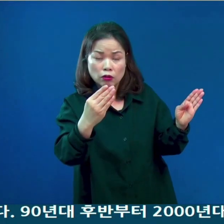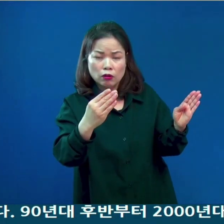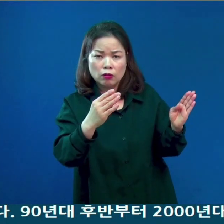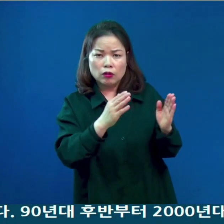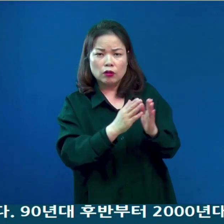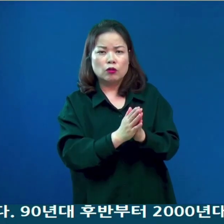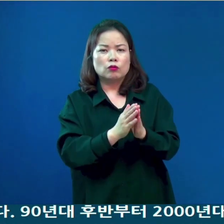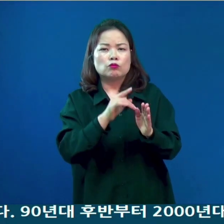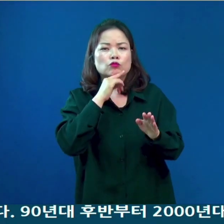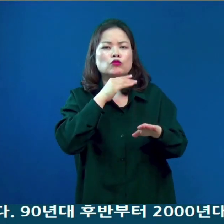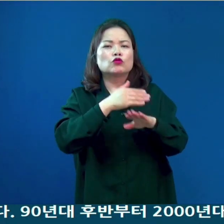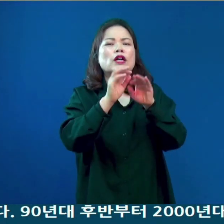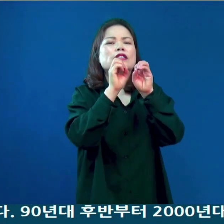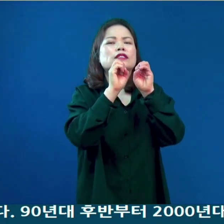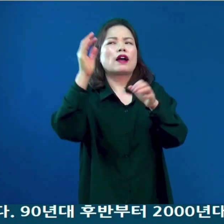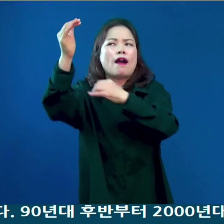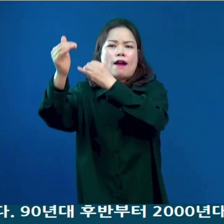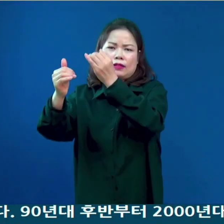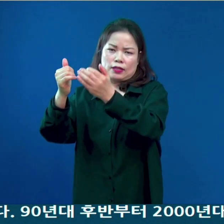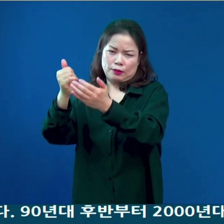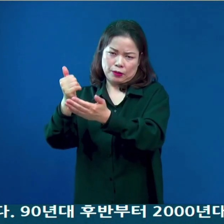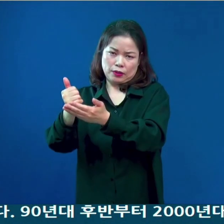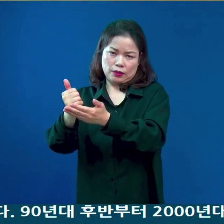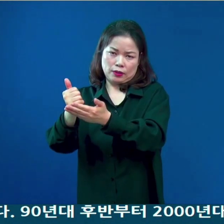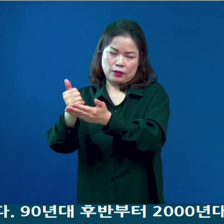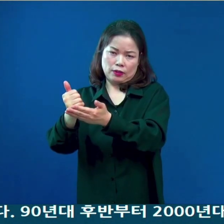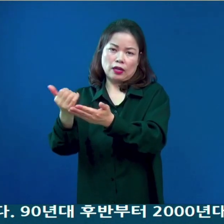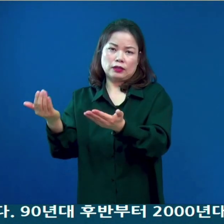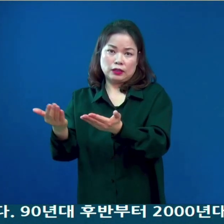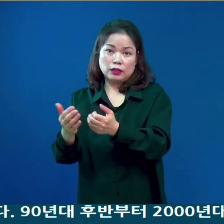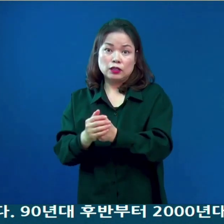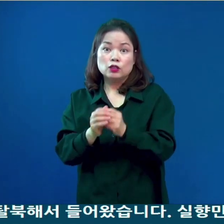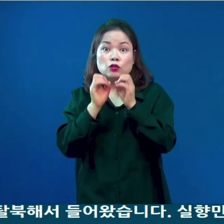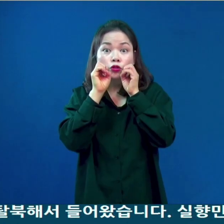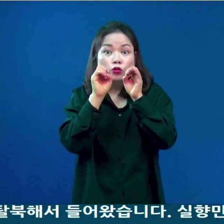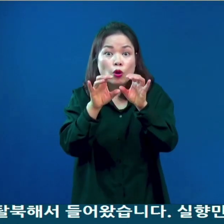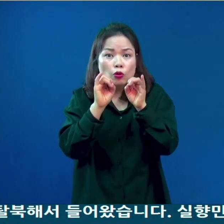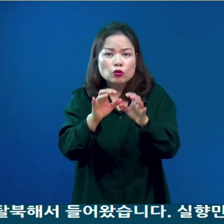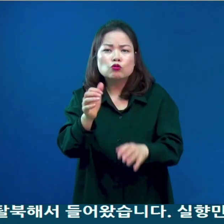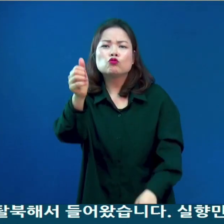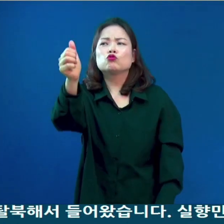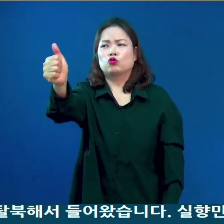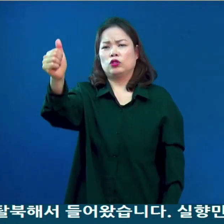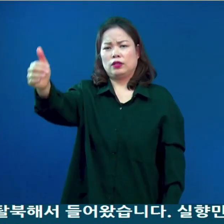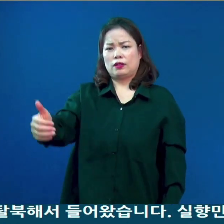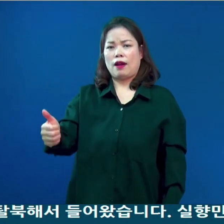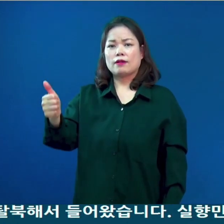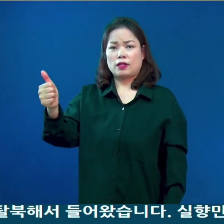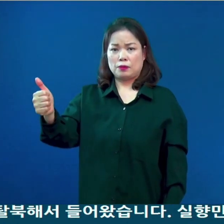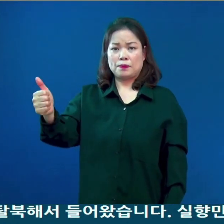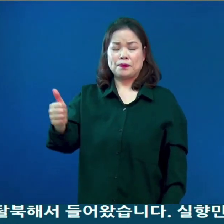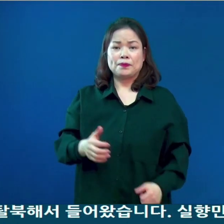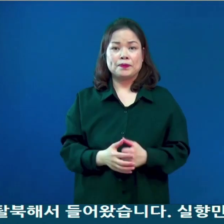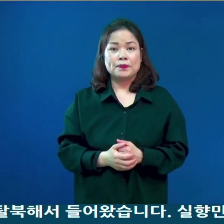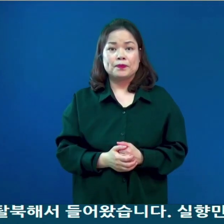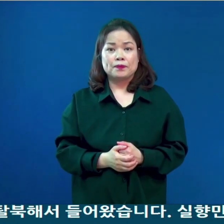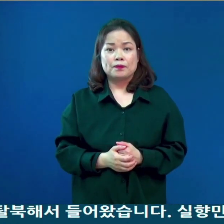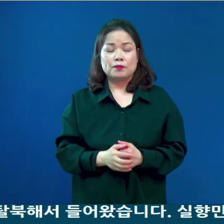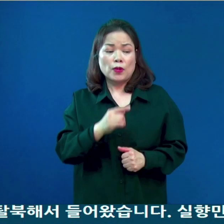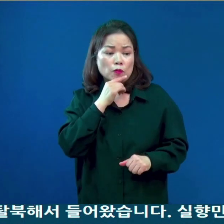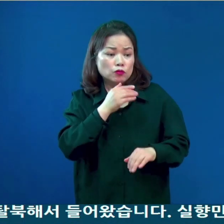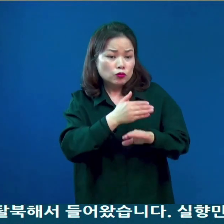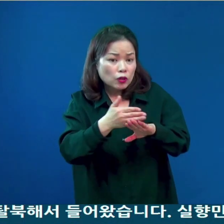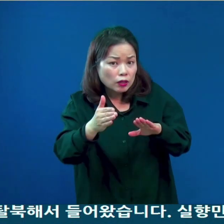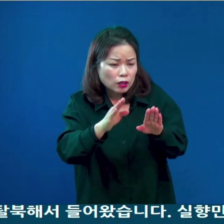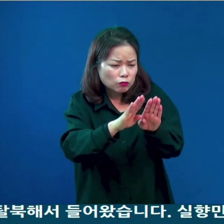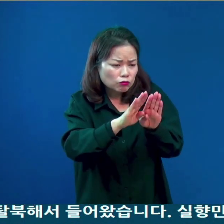북한 선교는 하나님이 하십니다. 선교의 주인은 하나님이십니다. 북한의